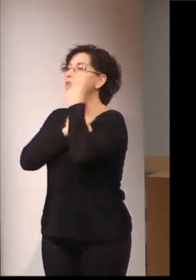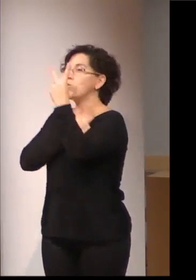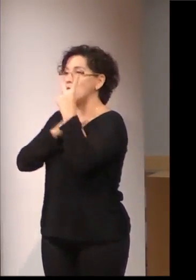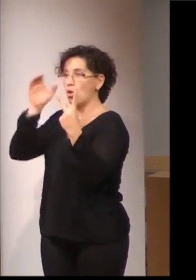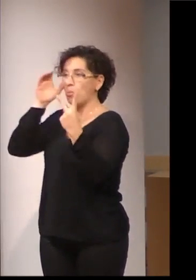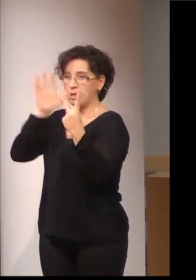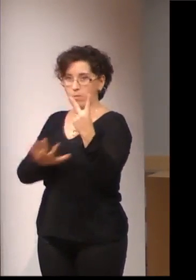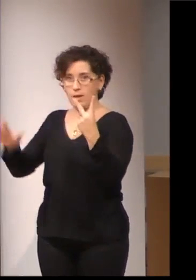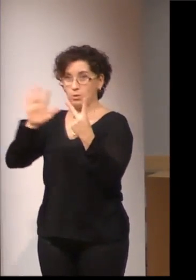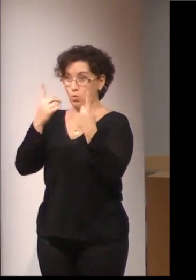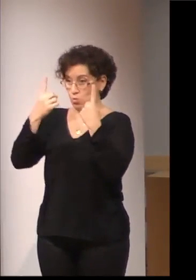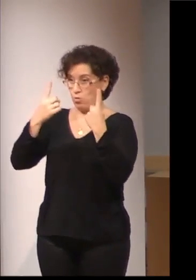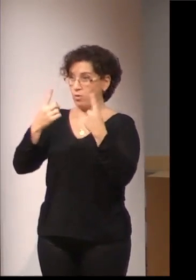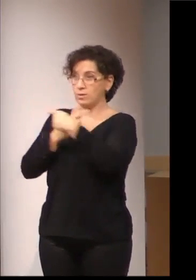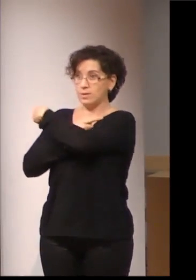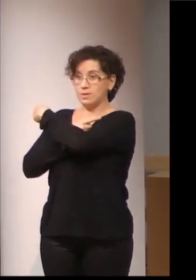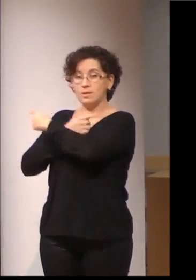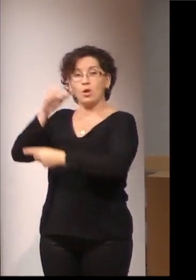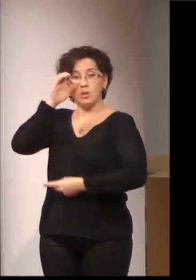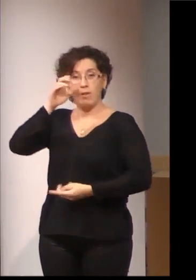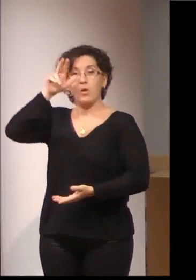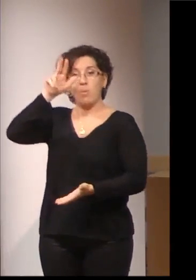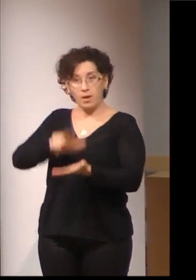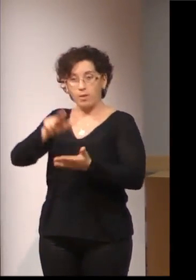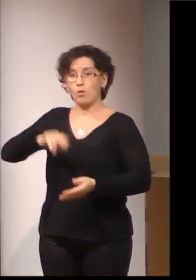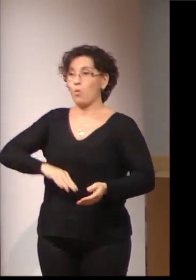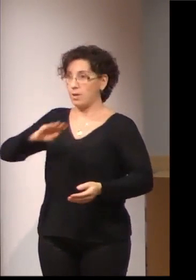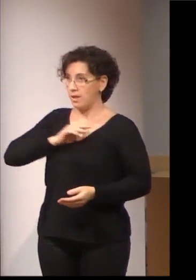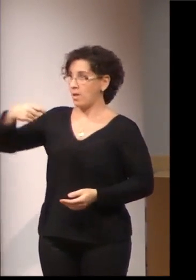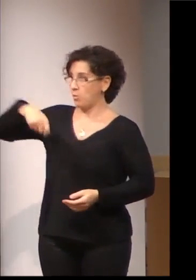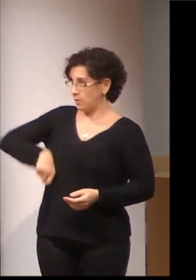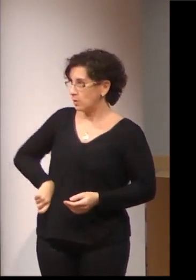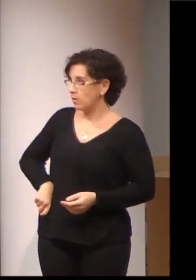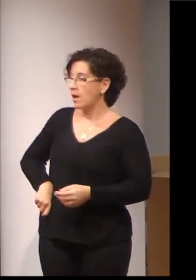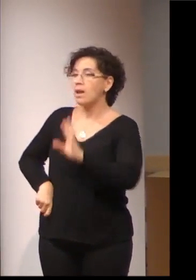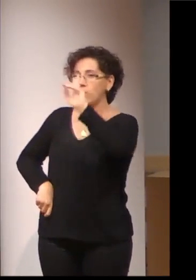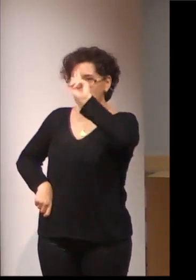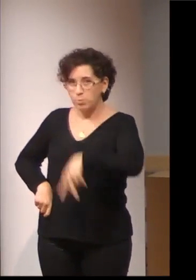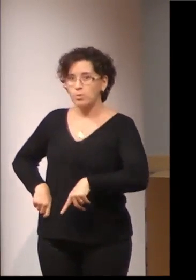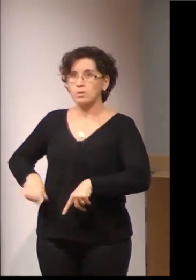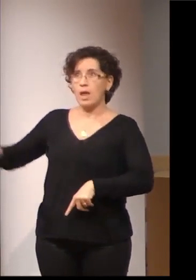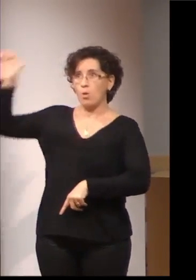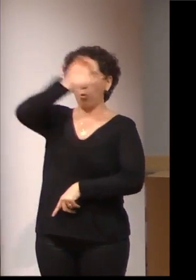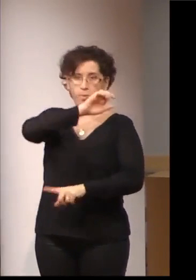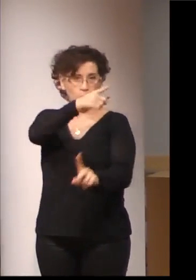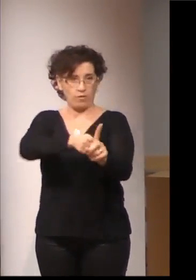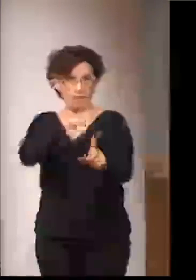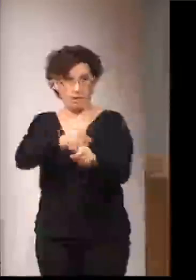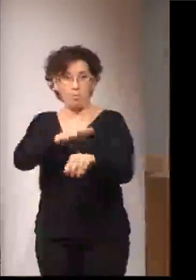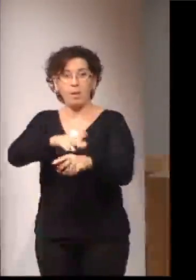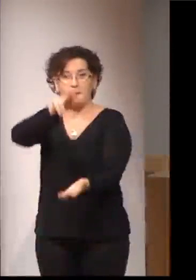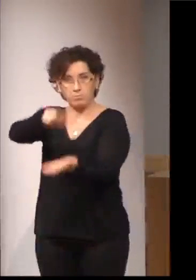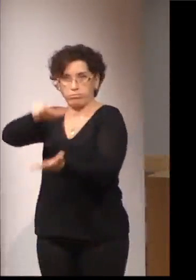nacionales. Uno es este, Observal, Observatorio de Validación de Competencias Profesionales. Es un referente europeo en validación de competencias